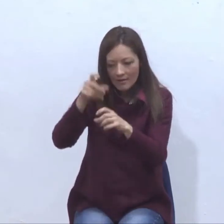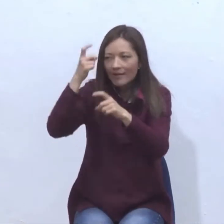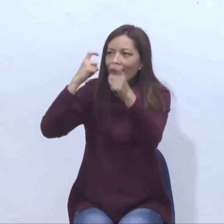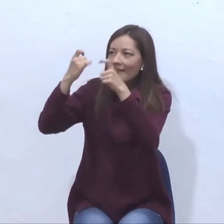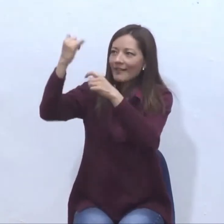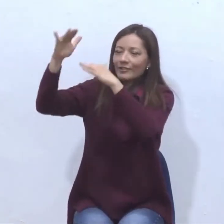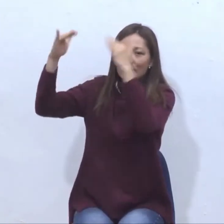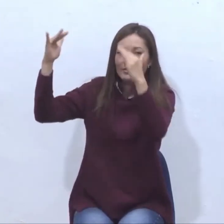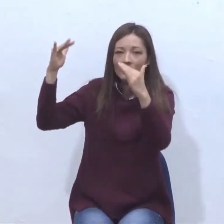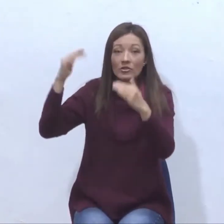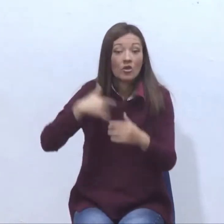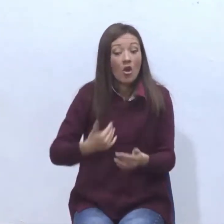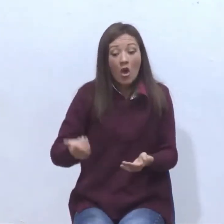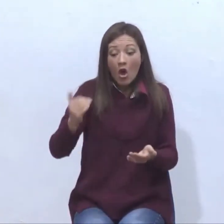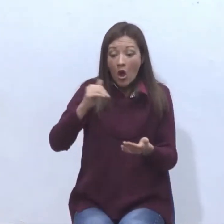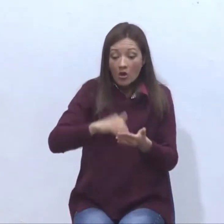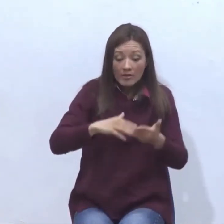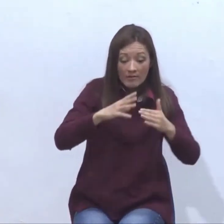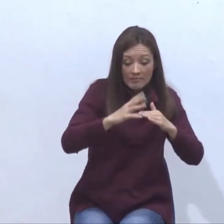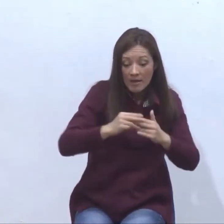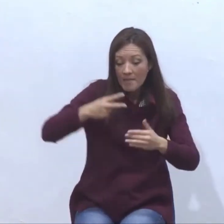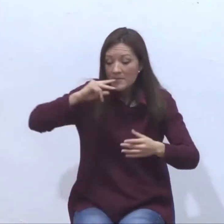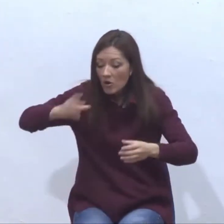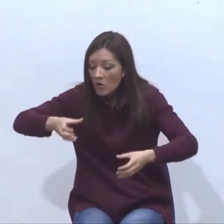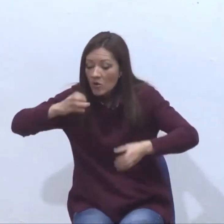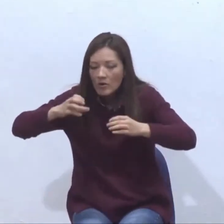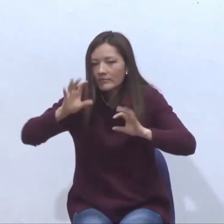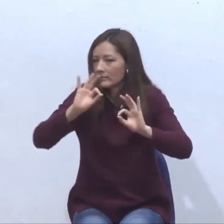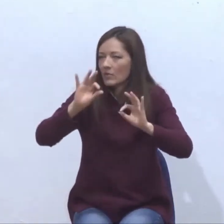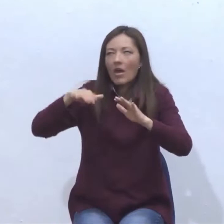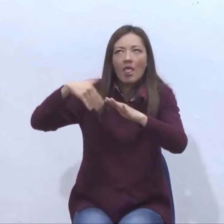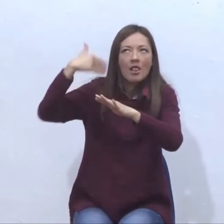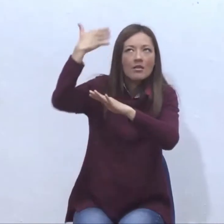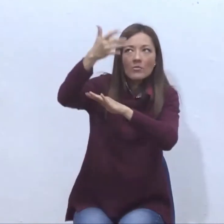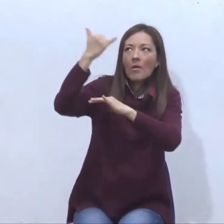porque no volveré a probar de esta vid. Lo dijo en Lucas, ahora lo vamos a leer.